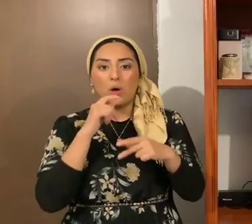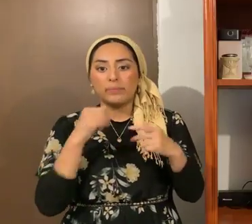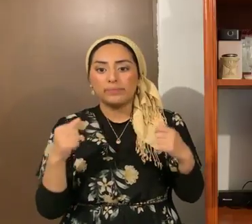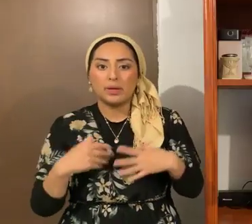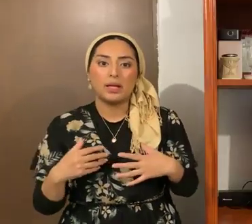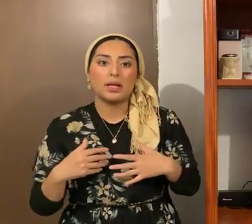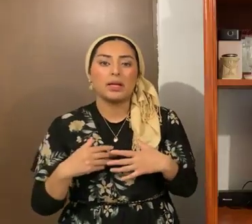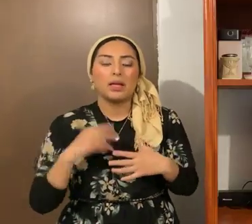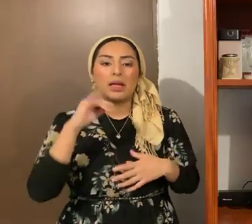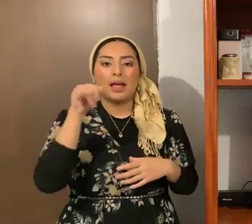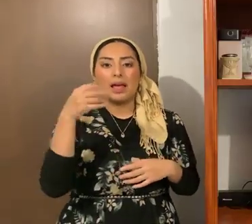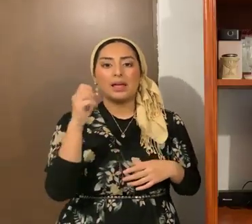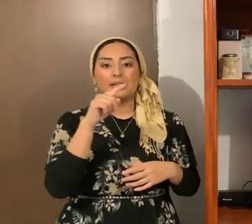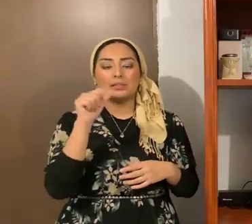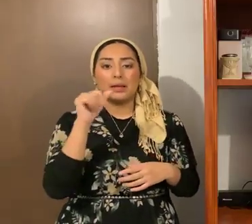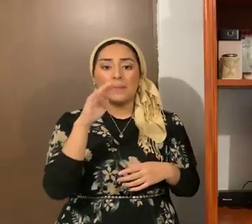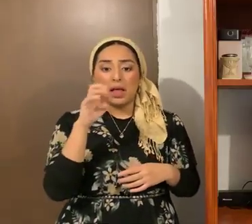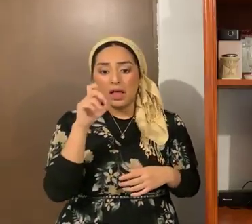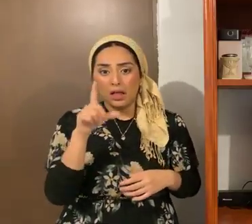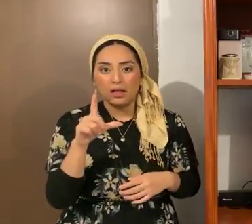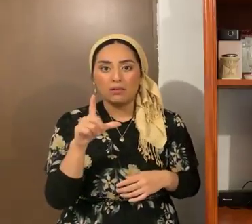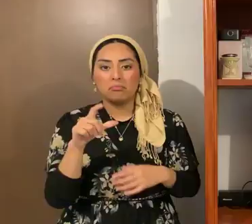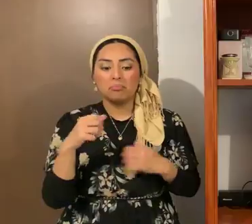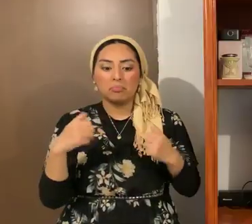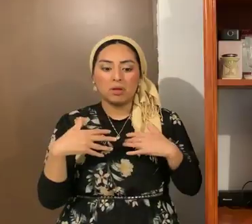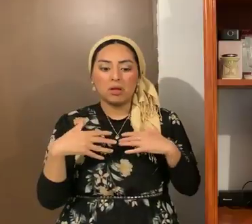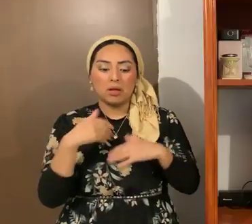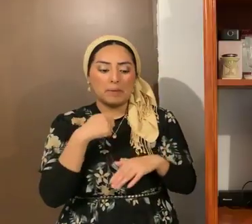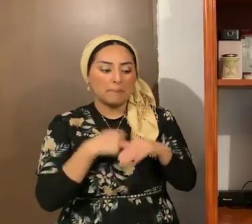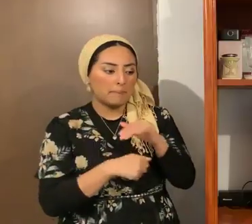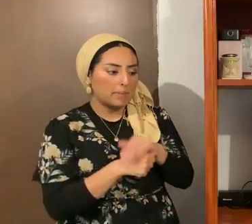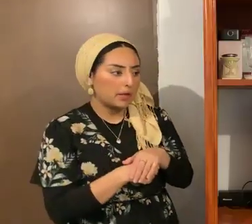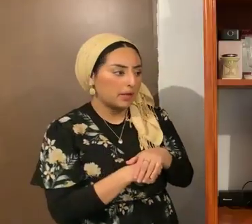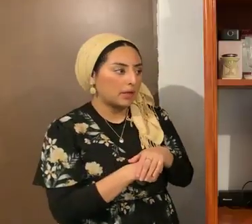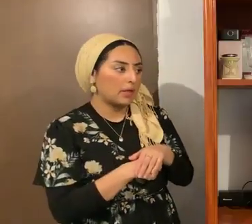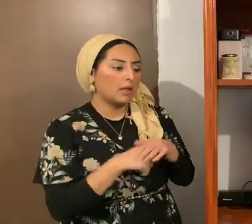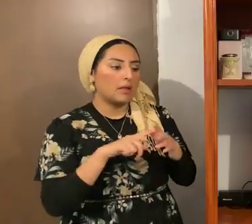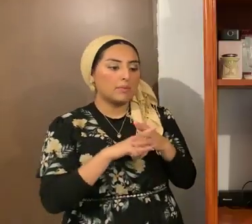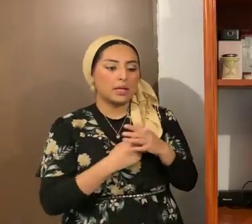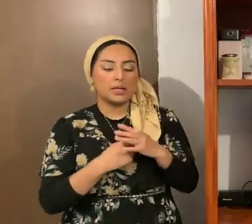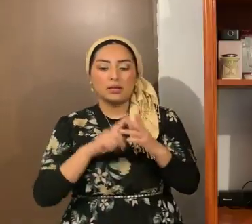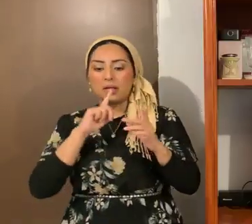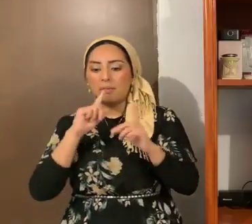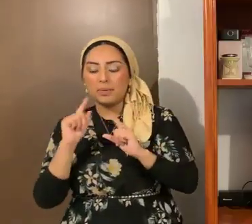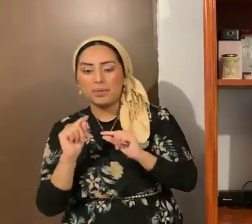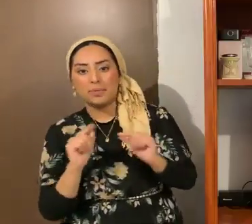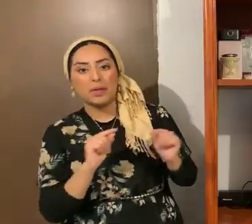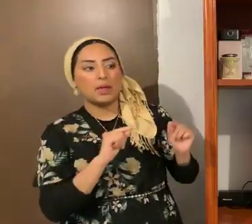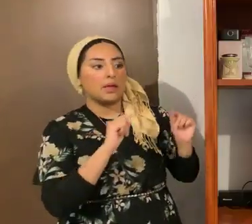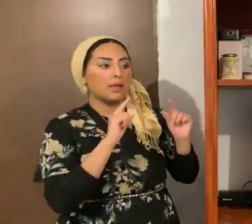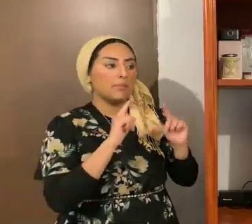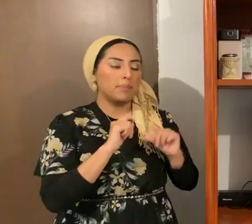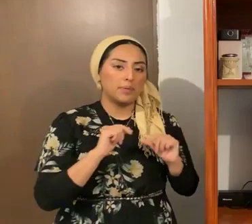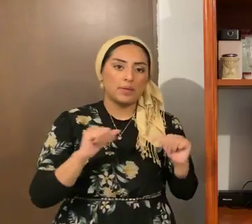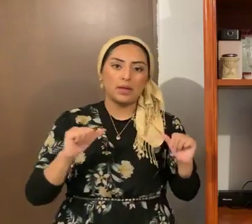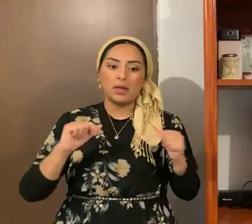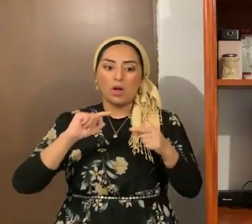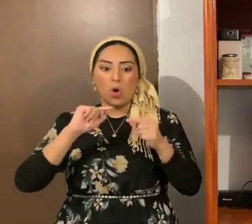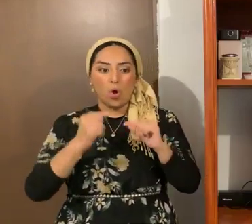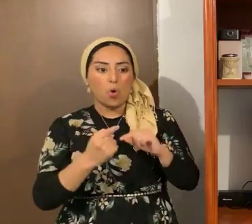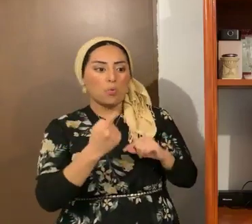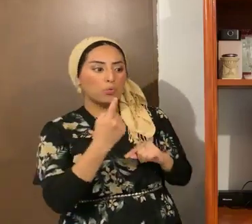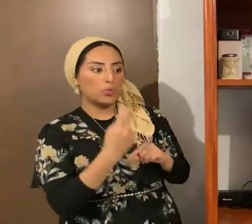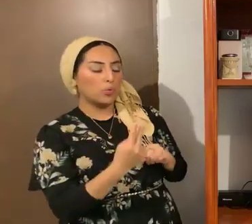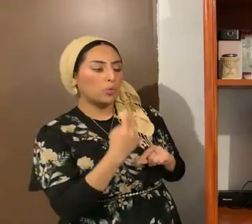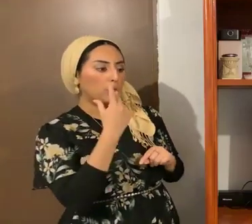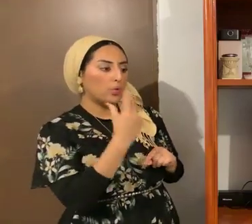es un Jezabel, pues se esconde en el anonimato, empieza a murmurar, etc. Envenena a 2, a 3,